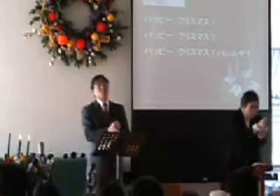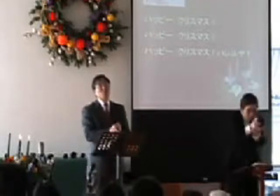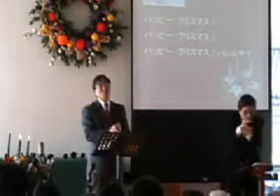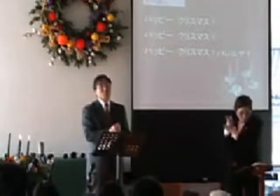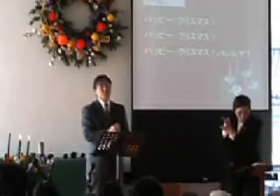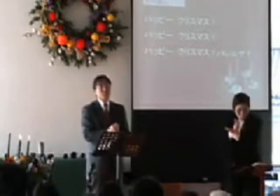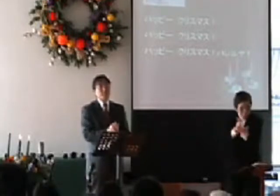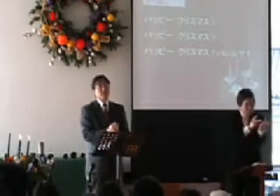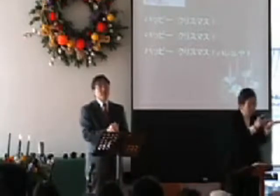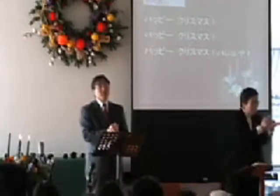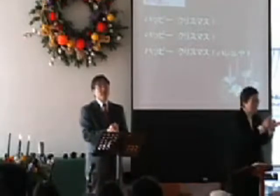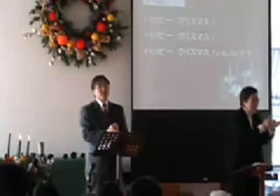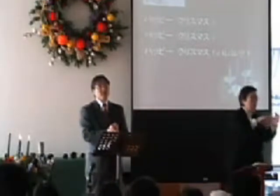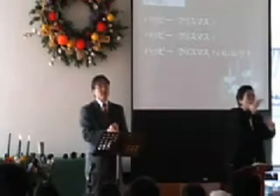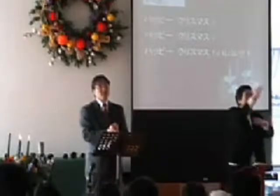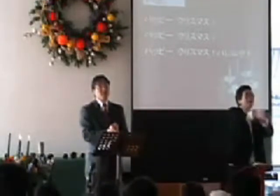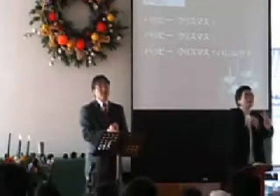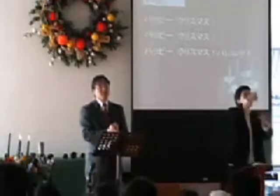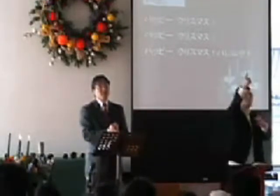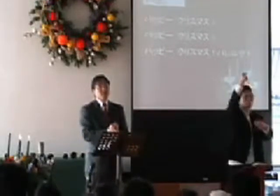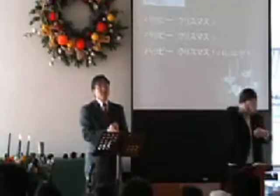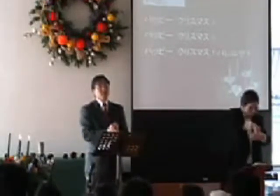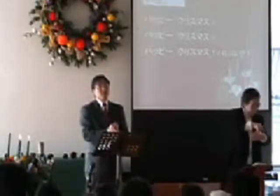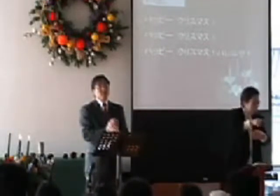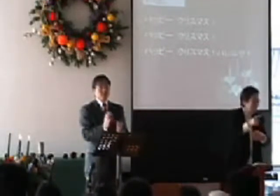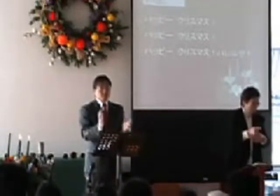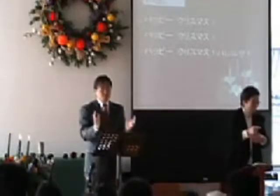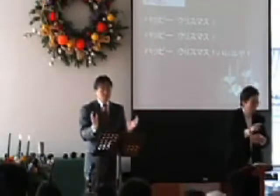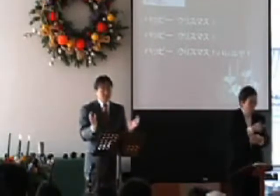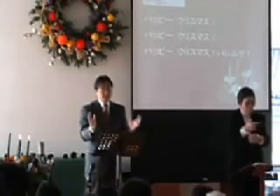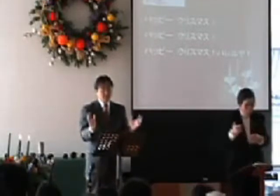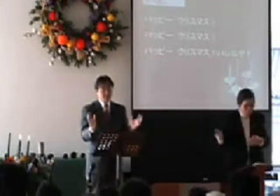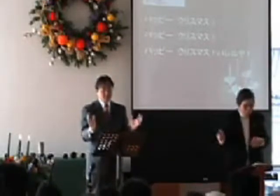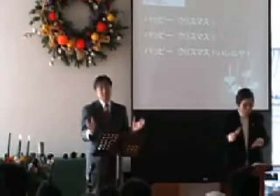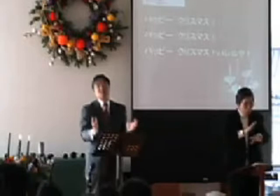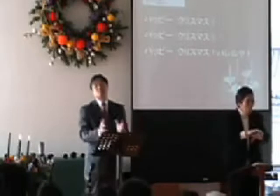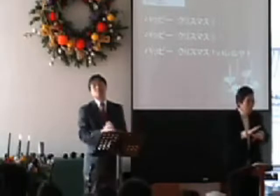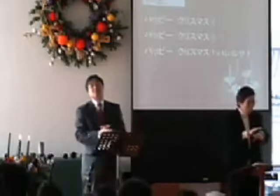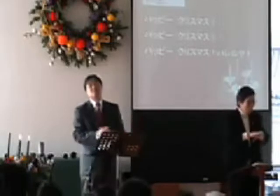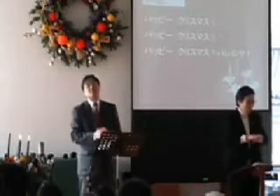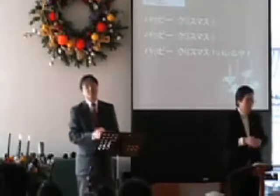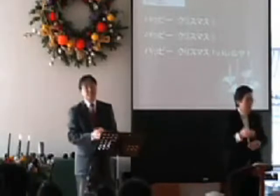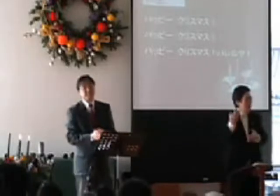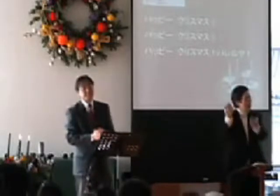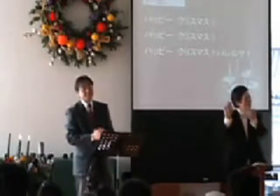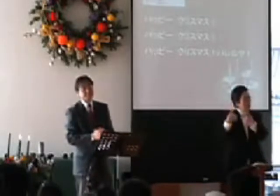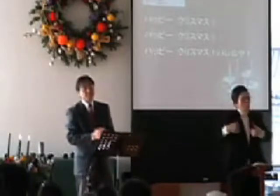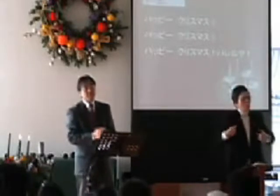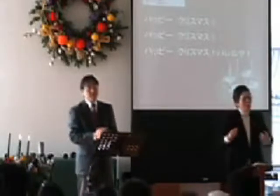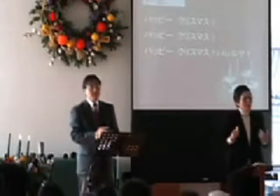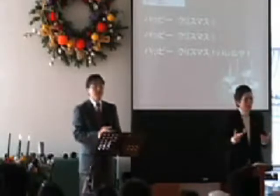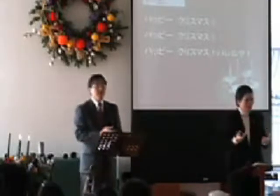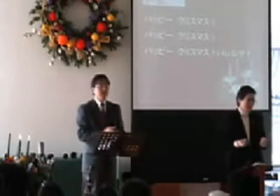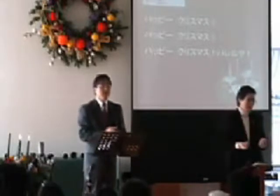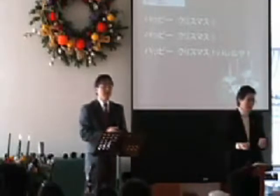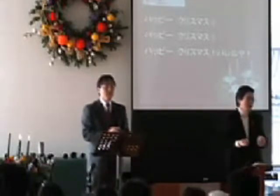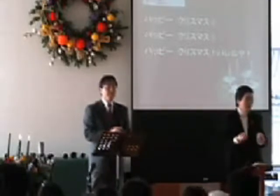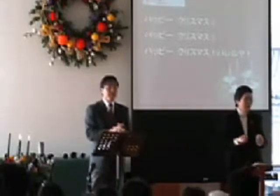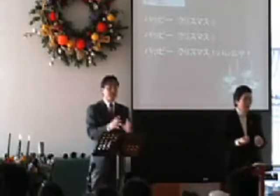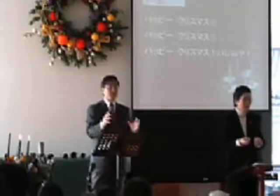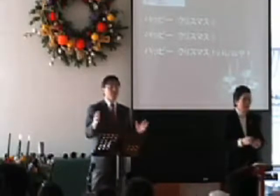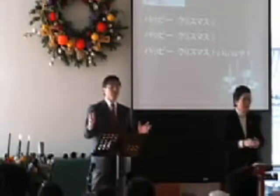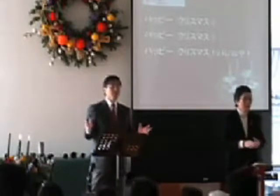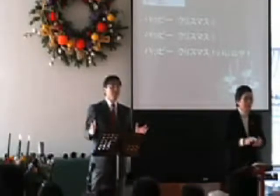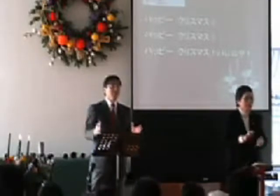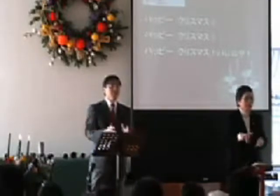世界の国々はですね、よその国でどんなことが起こっているのかとか、あるいは将来どんなことが起こるのかと